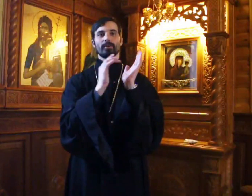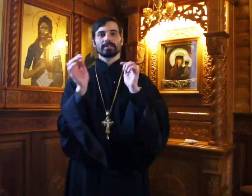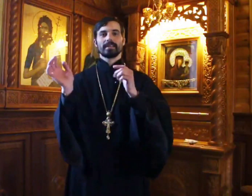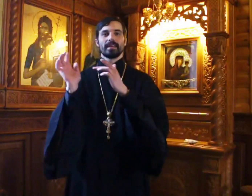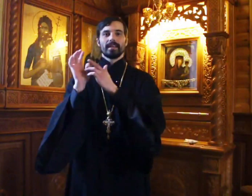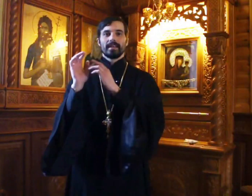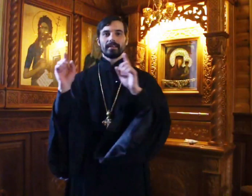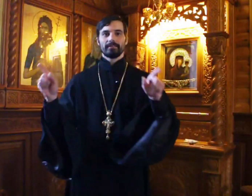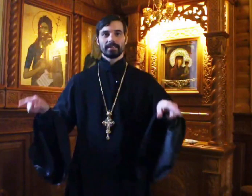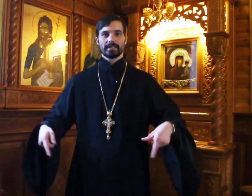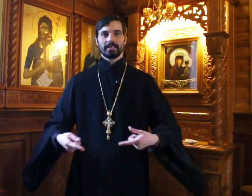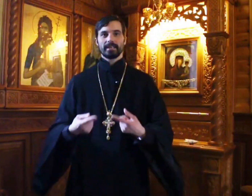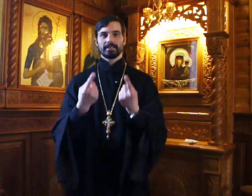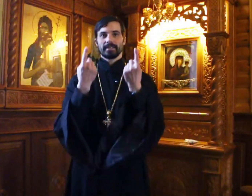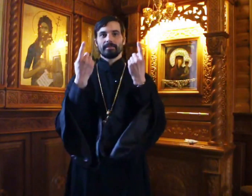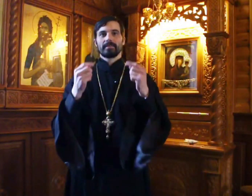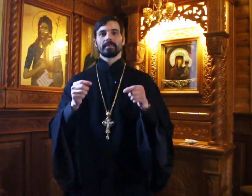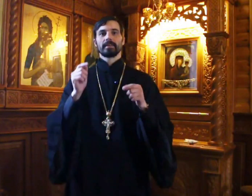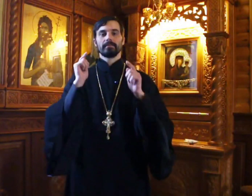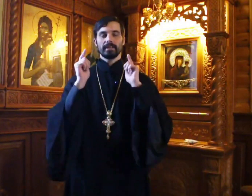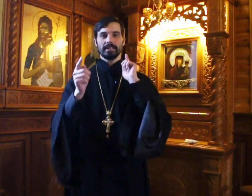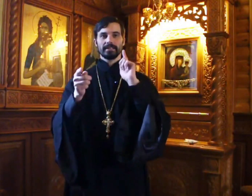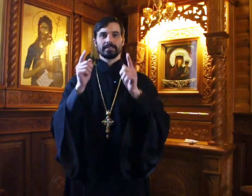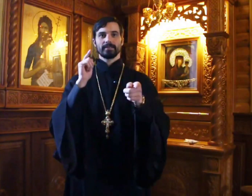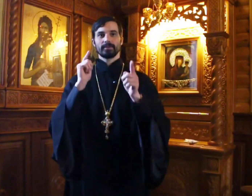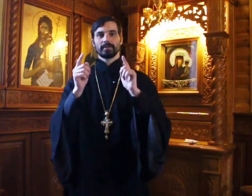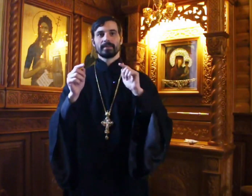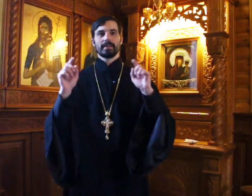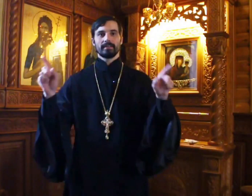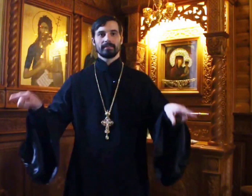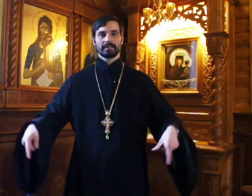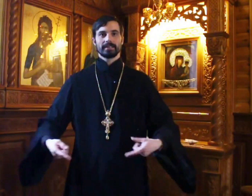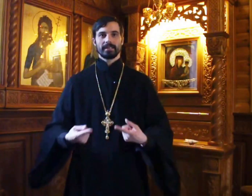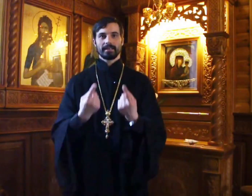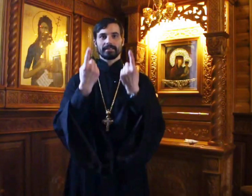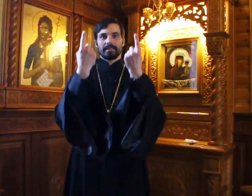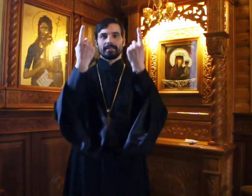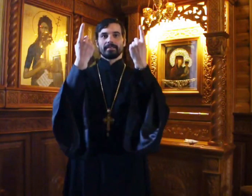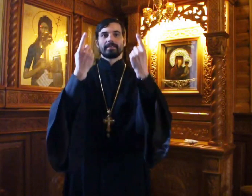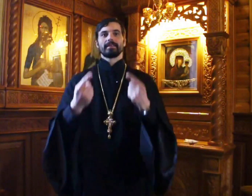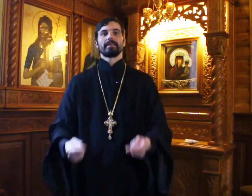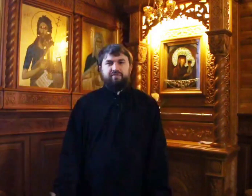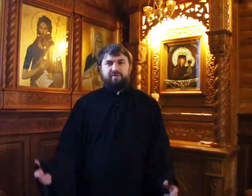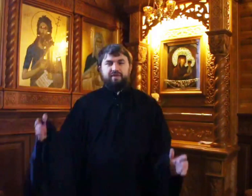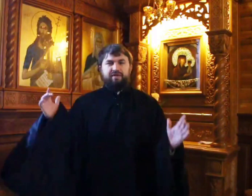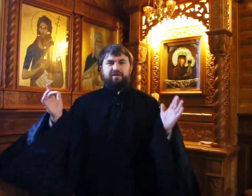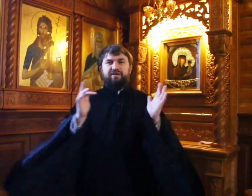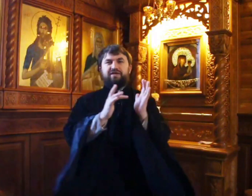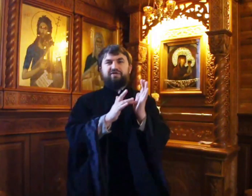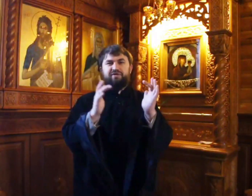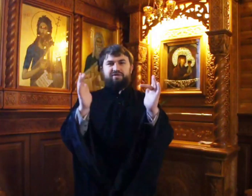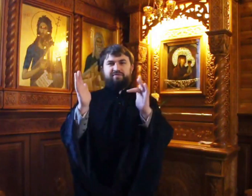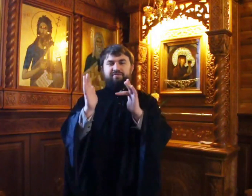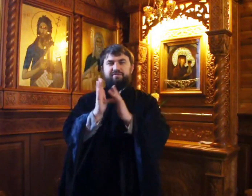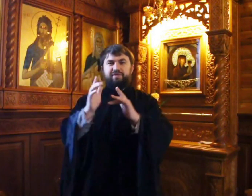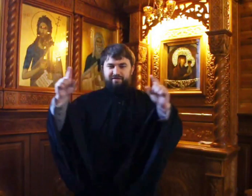Христос воскресе! Воистину воскресе! Христос